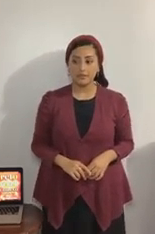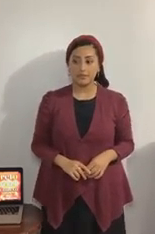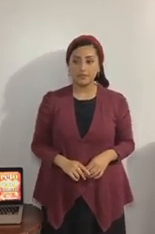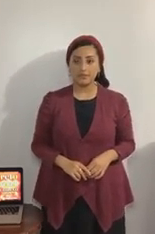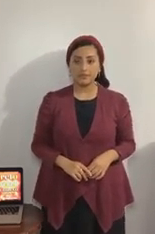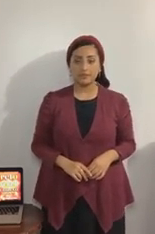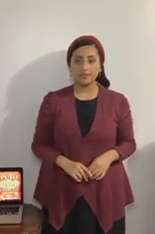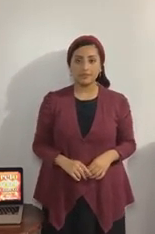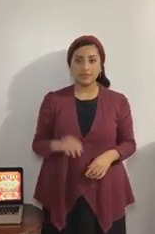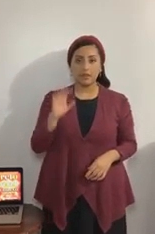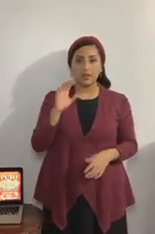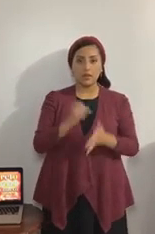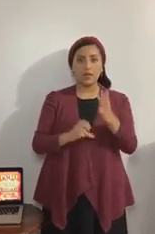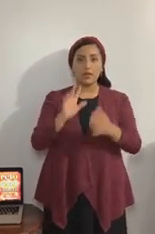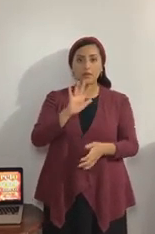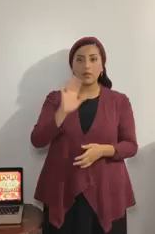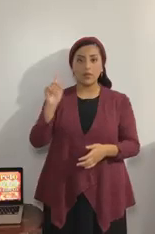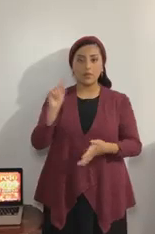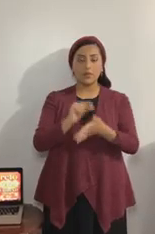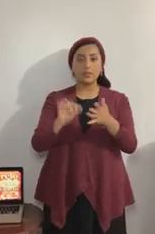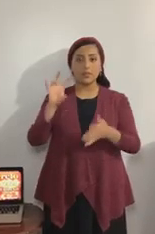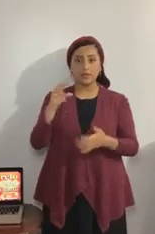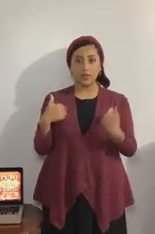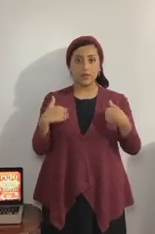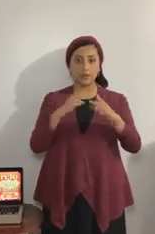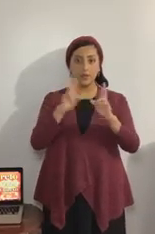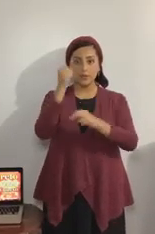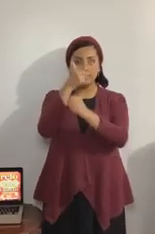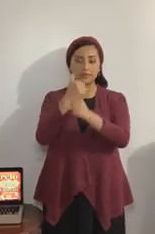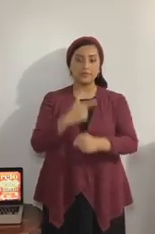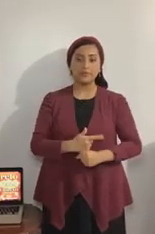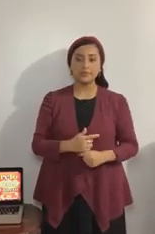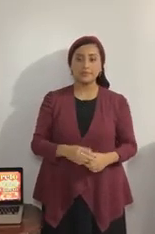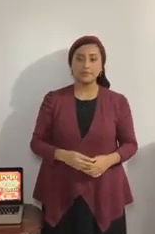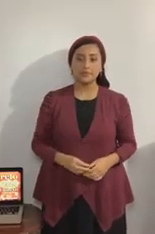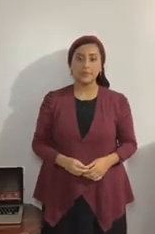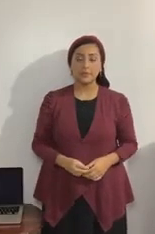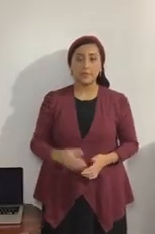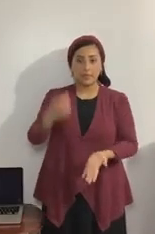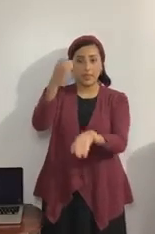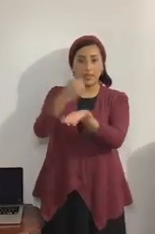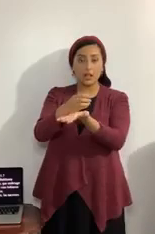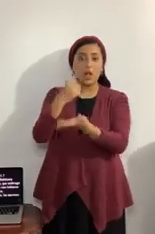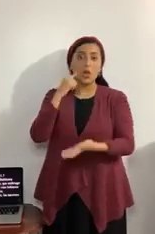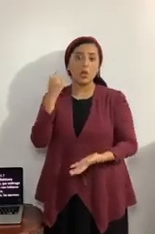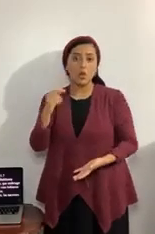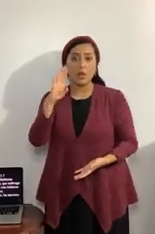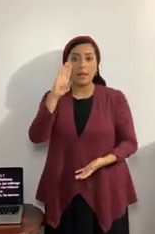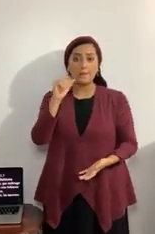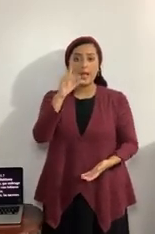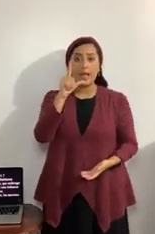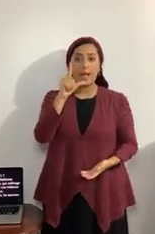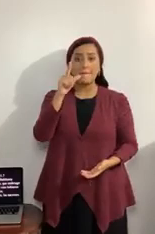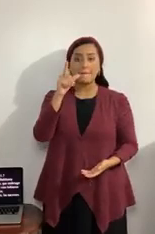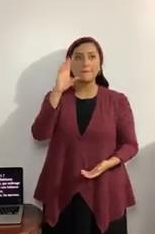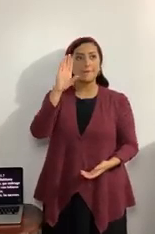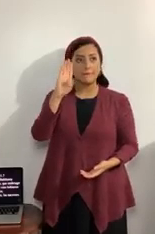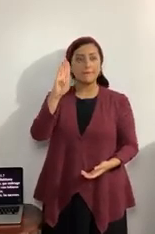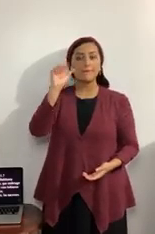51, verso 7. ¿Lo tienen, amados? Copa de oro fue Babilonia en la mano de Yahweh, que embriagó a toda la tierra. De su